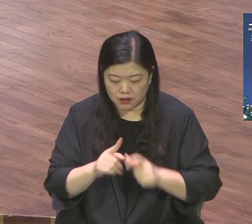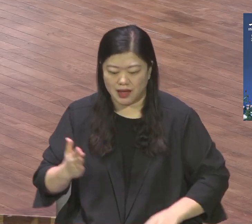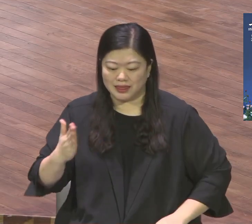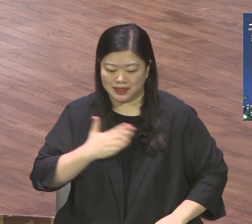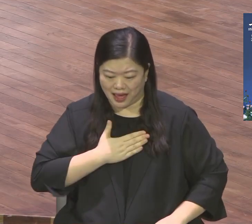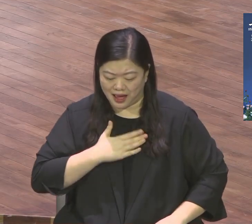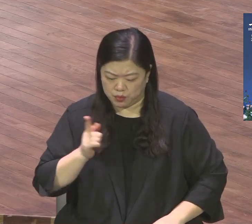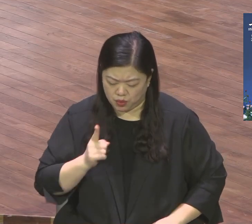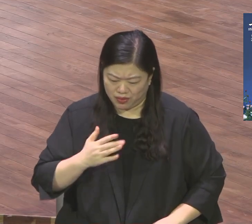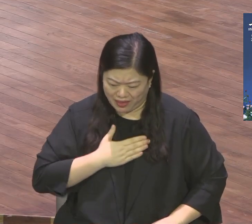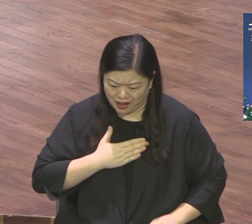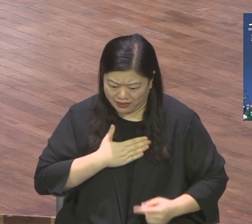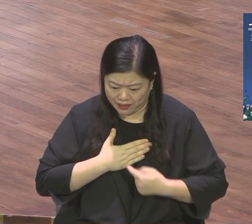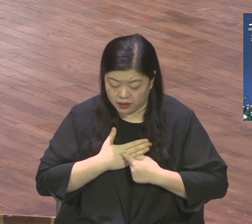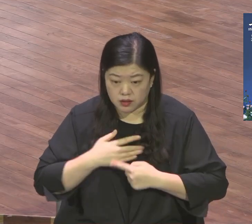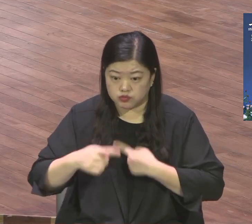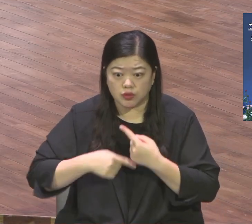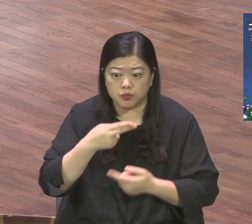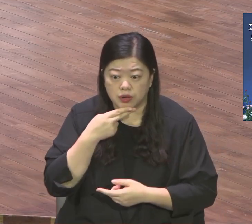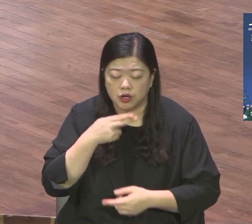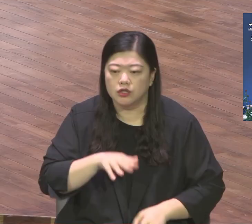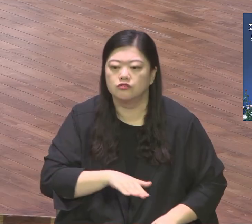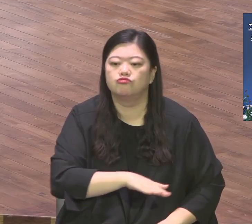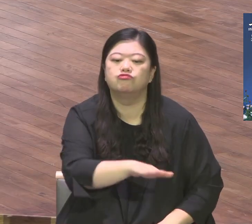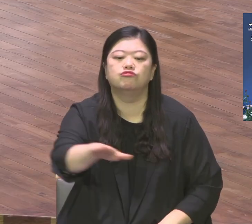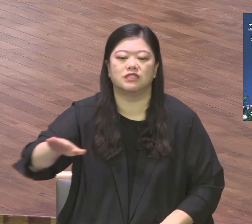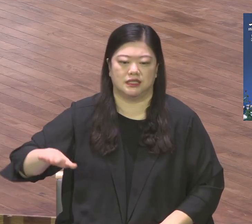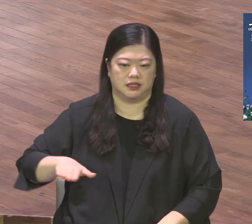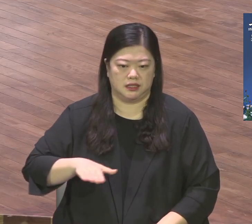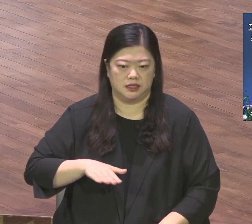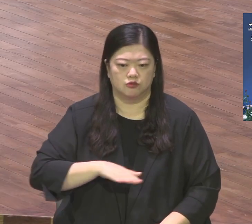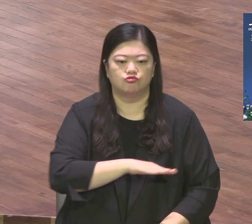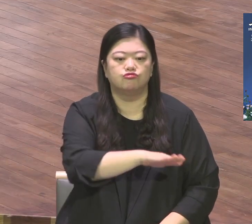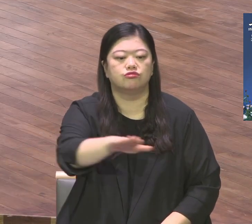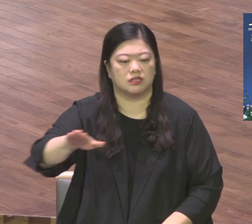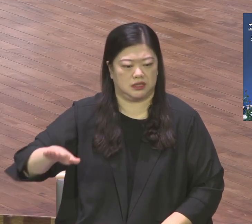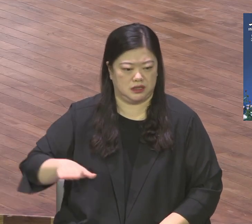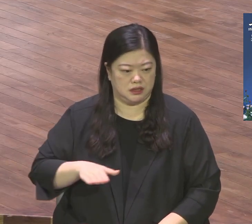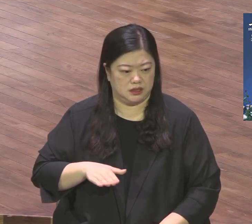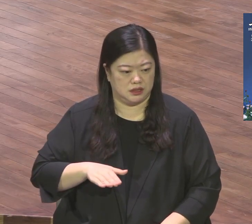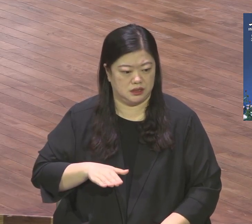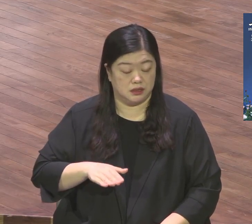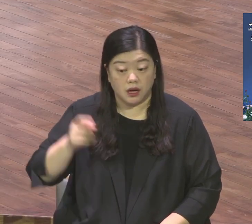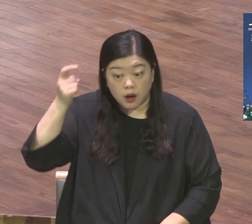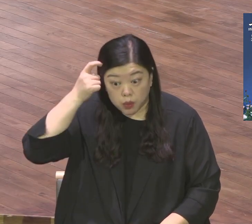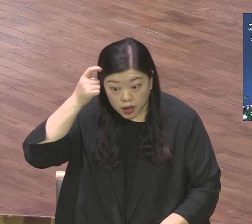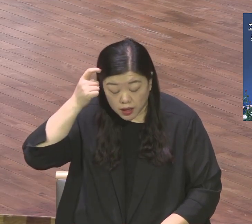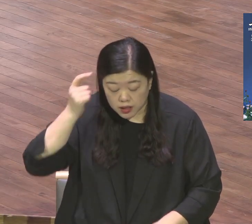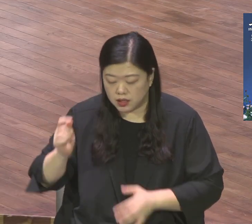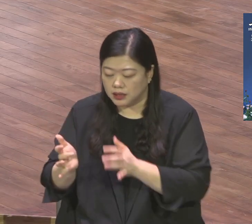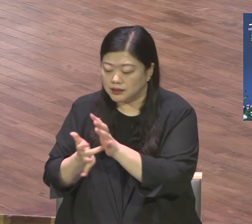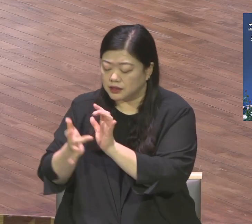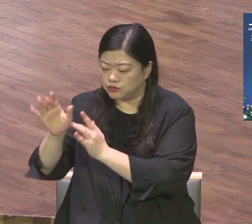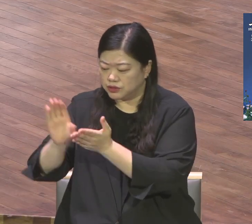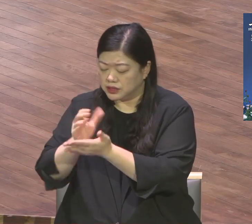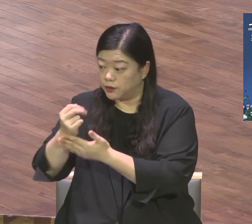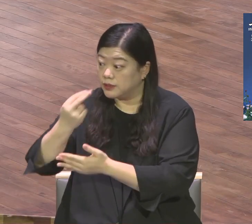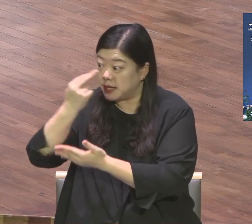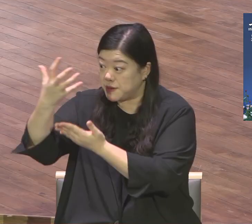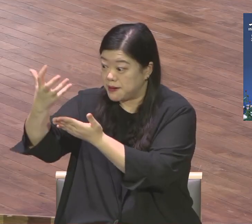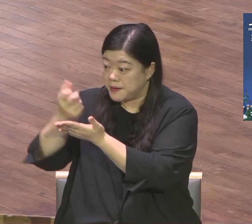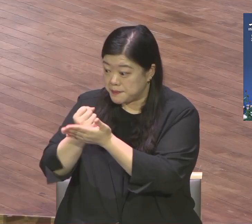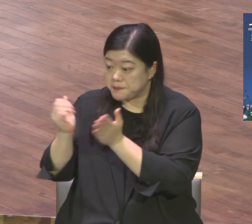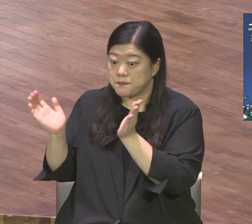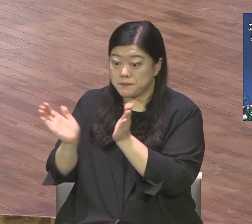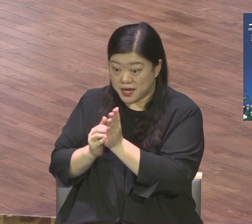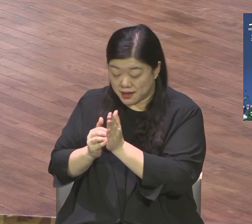반복해서 사용했습니다. 나가 아니요. 우리. 이것은요. 예수 그리스도의 생명으로 주어진